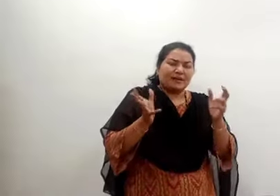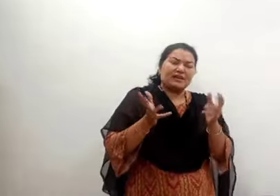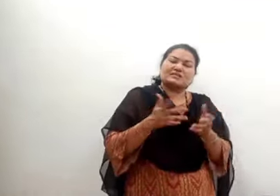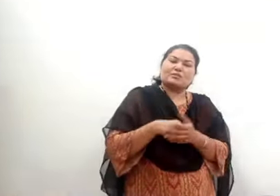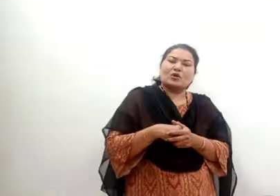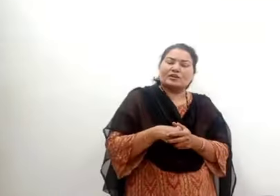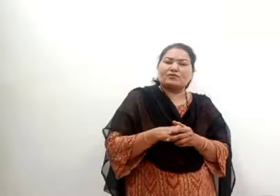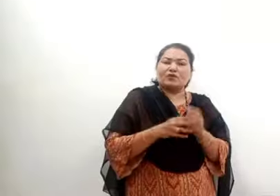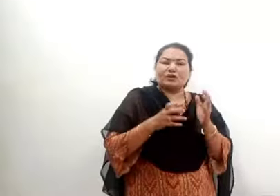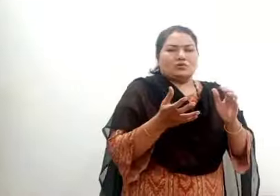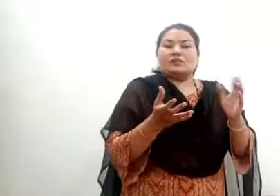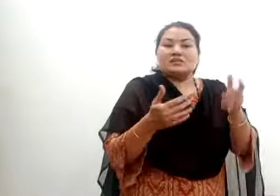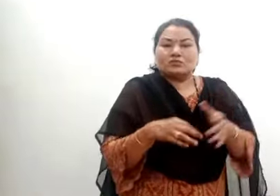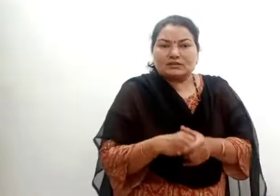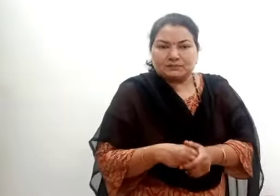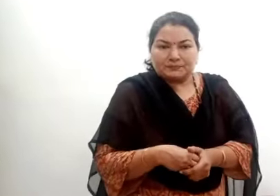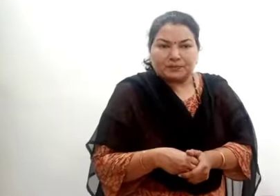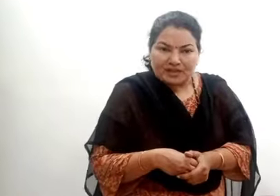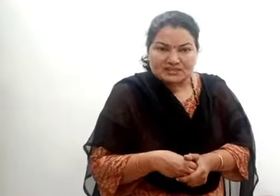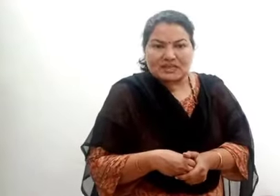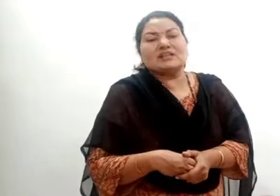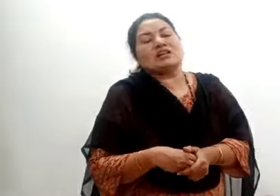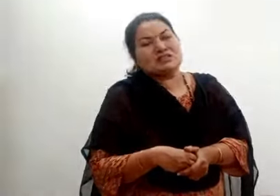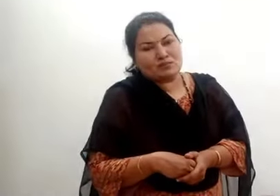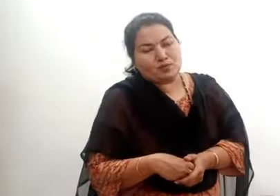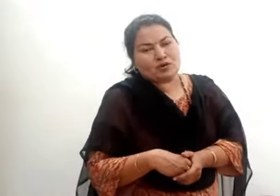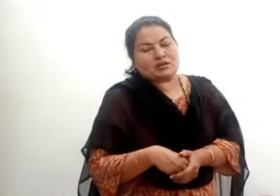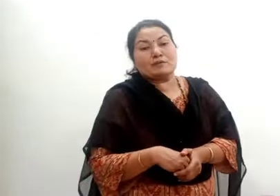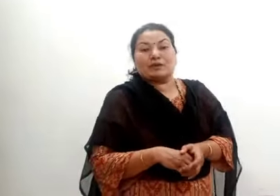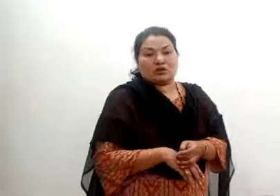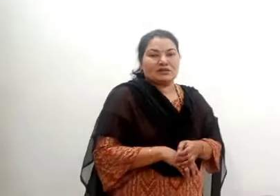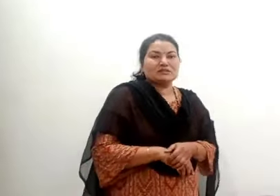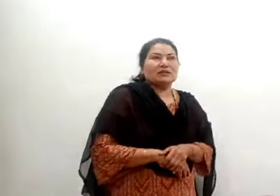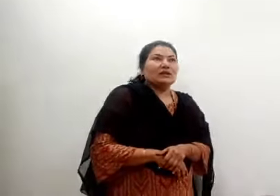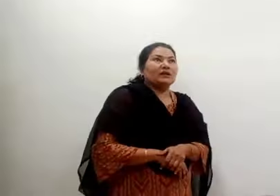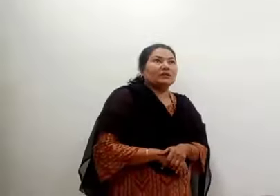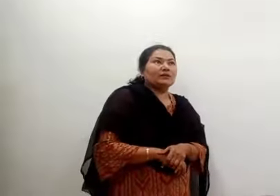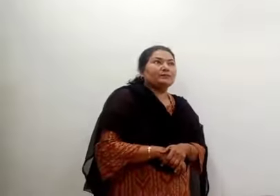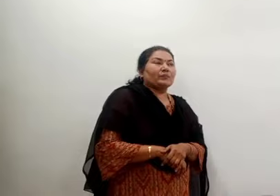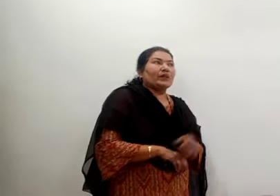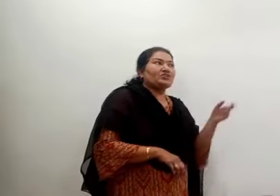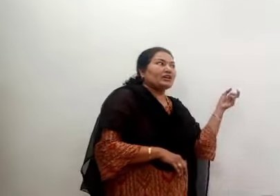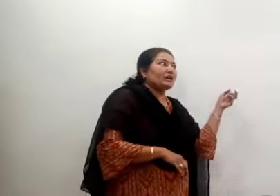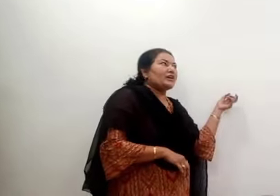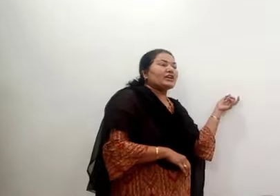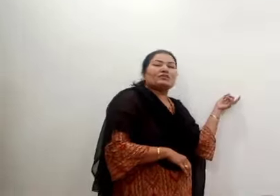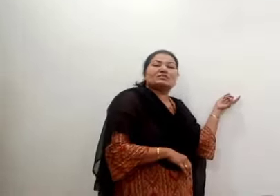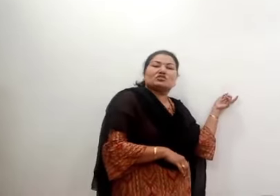is important for all this work? Yes, it is important because हे जे नर्वस टिश्यू